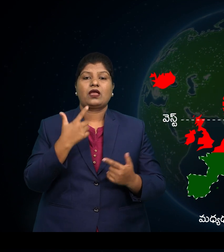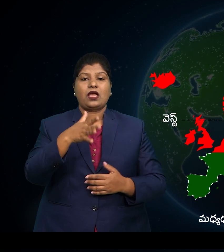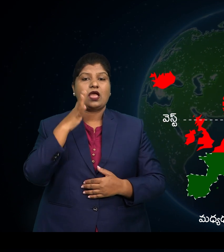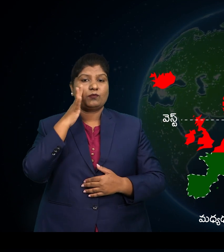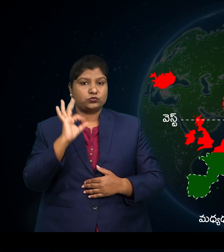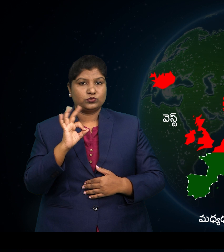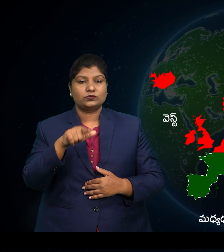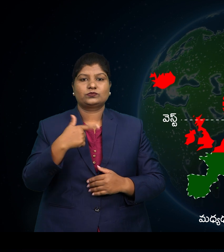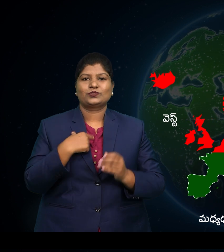ఆలివ్ పిక్స్,